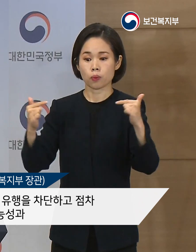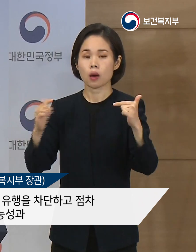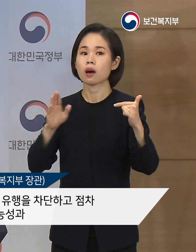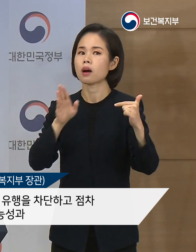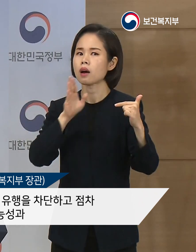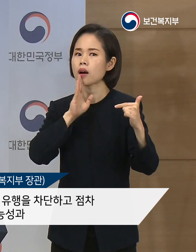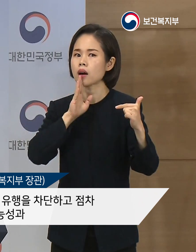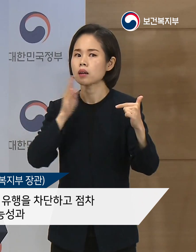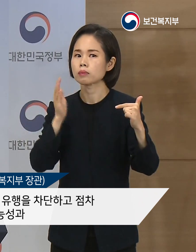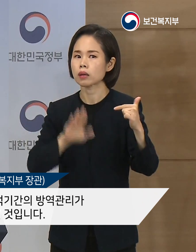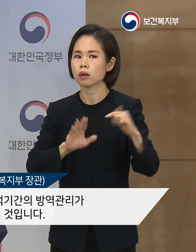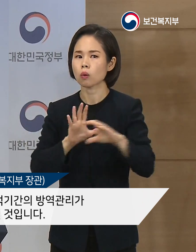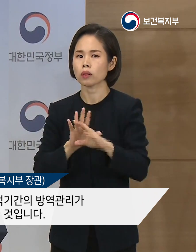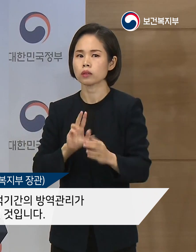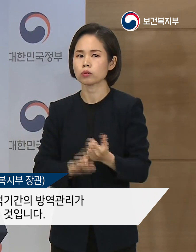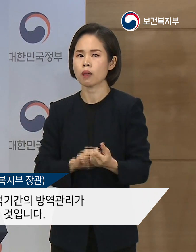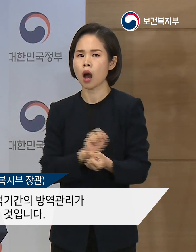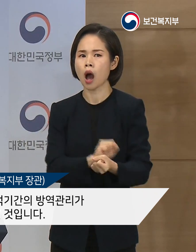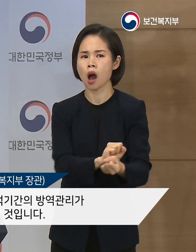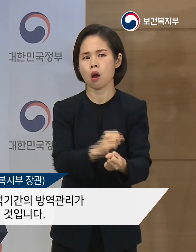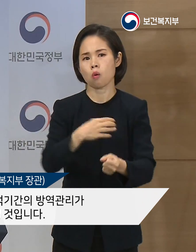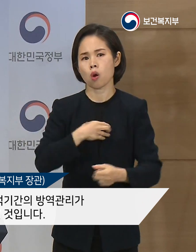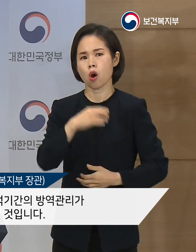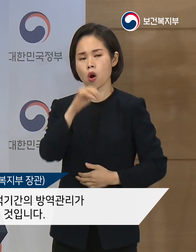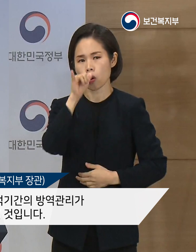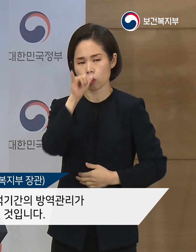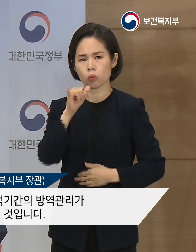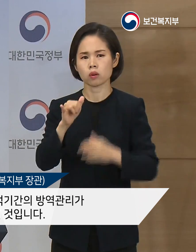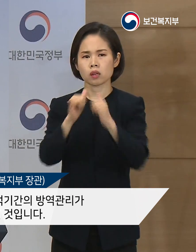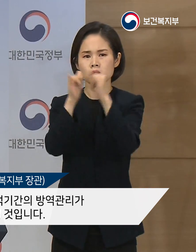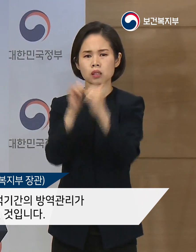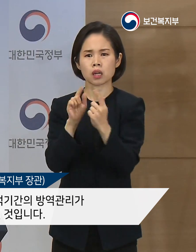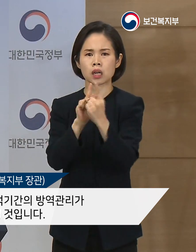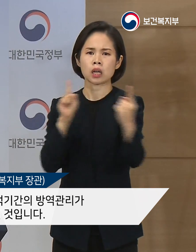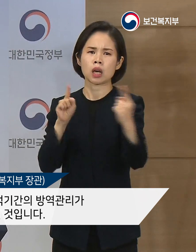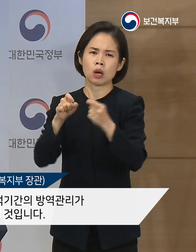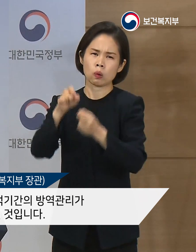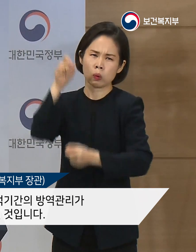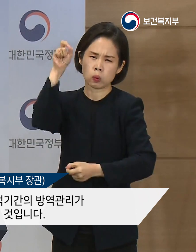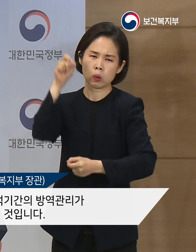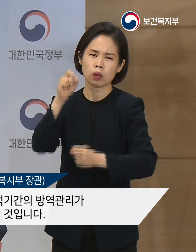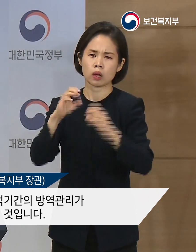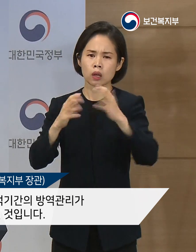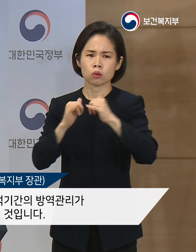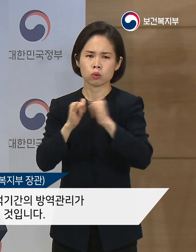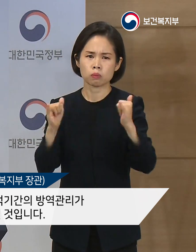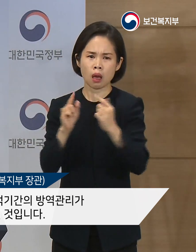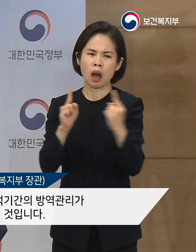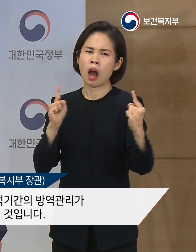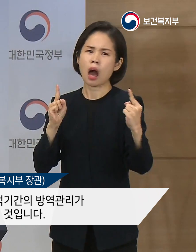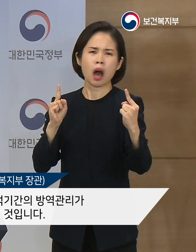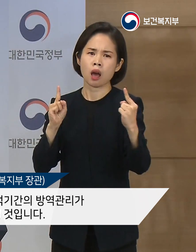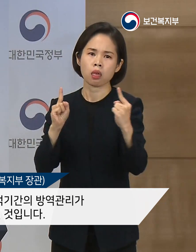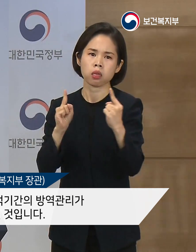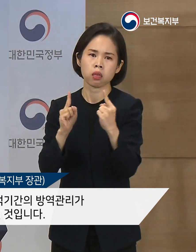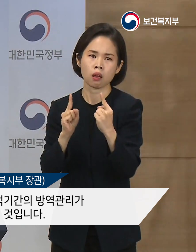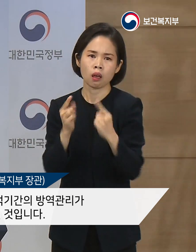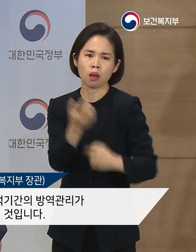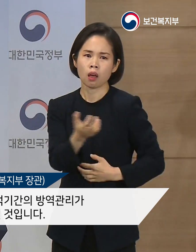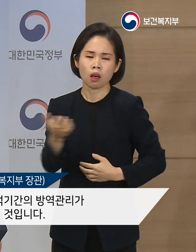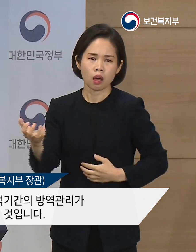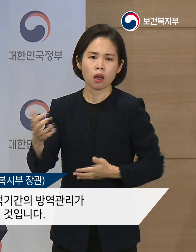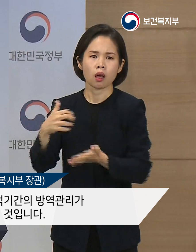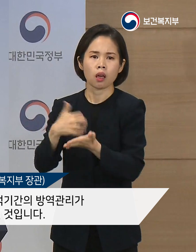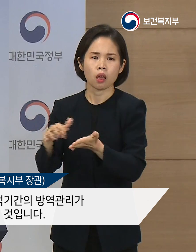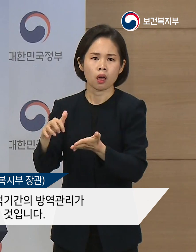잠복 감염의 가능성과 사회적 수용성 저하 등을 고려할 때 추석 기간의 방역 관리가